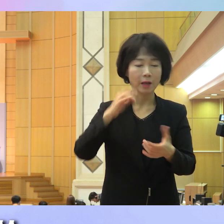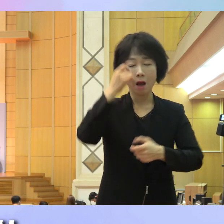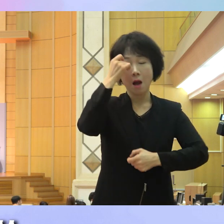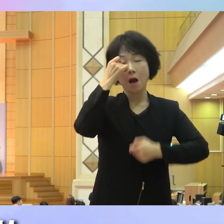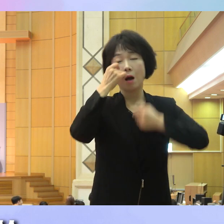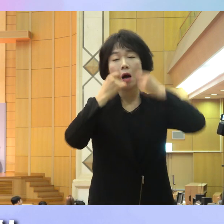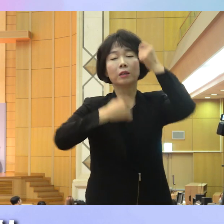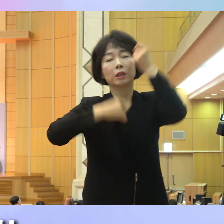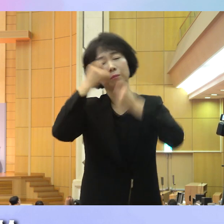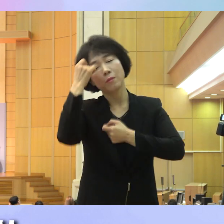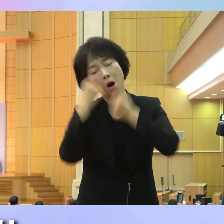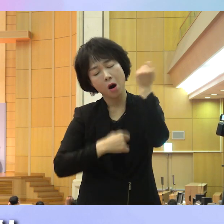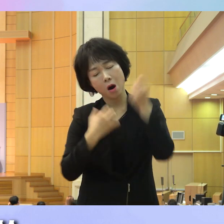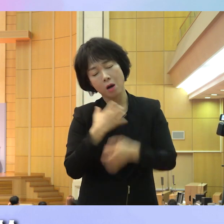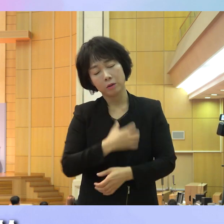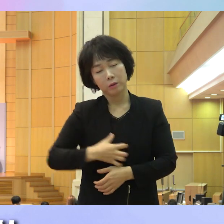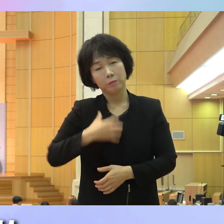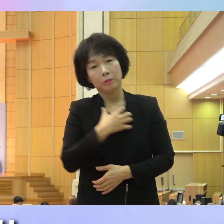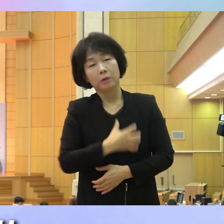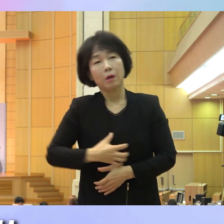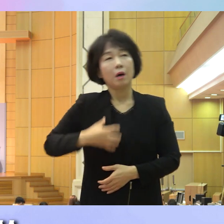슬픈 마음이 있는 자,